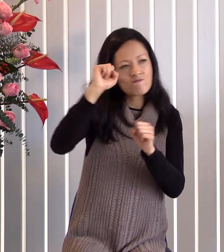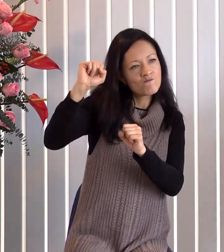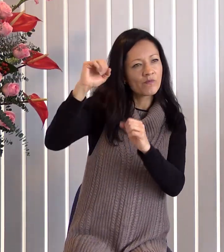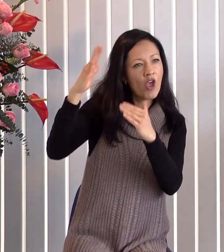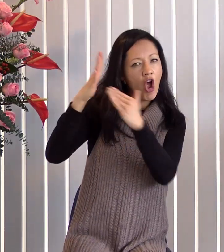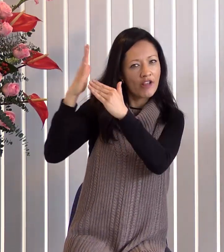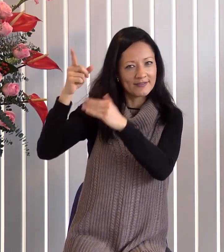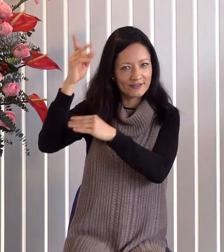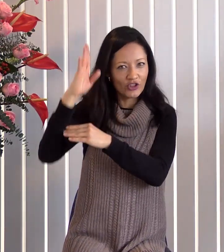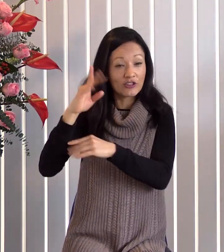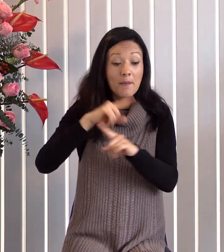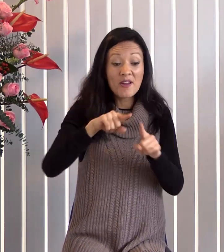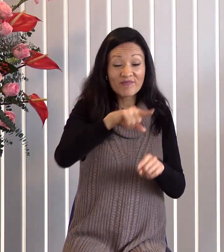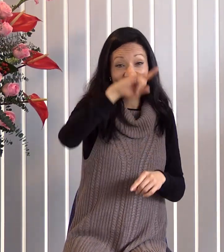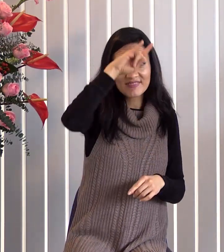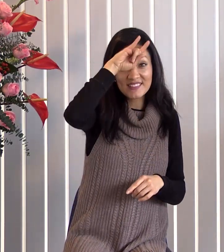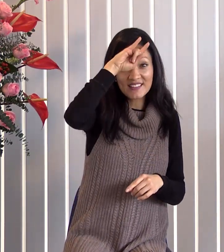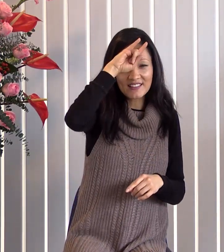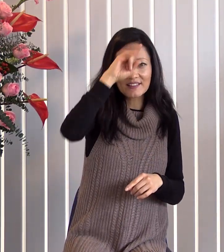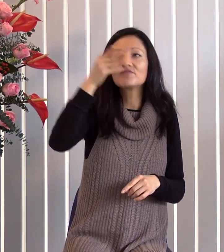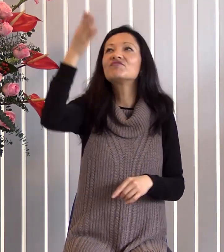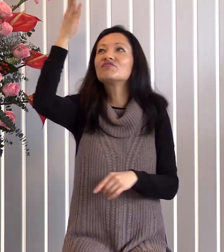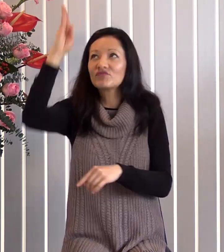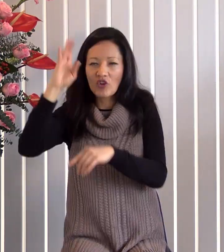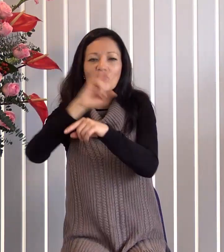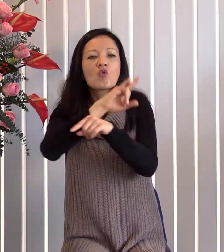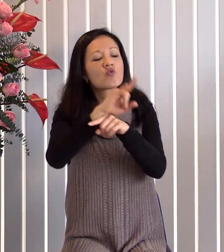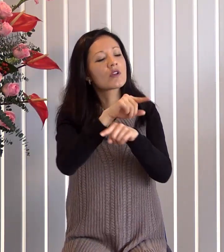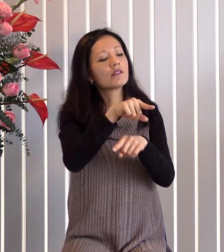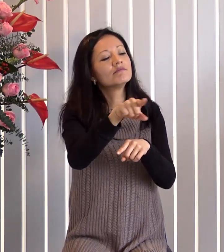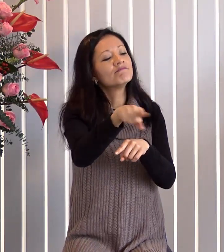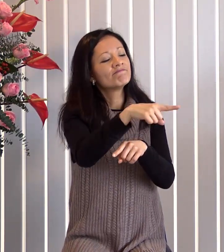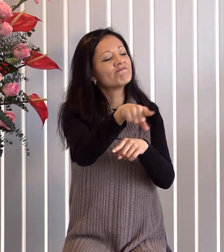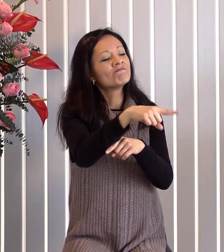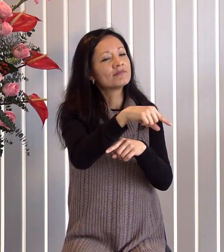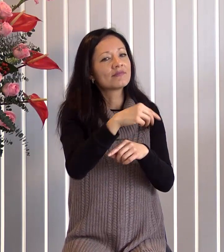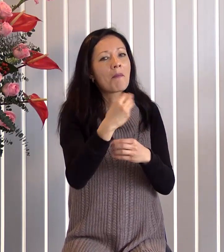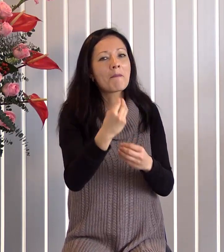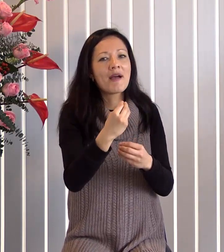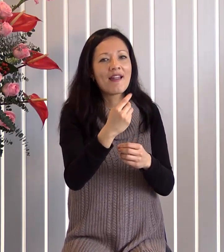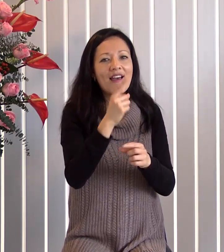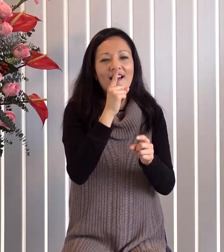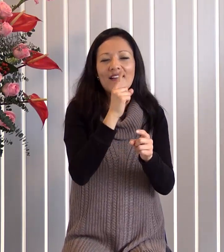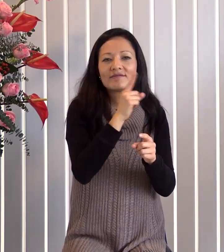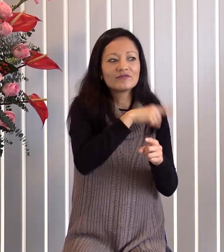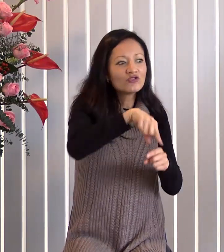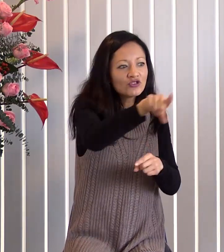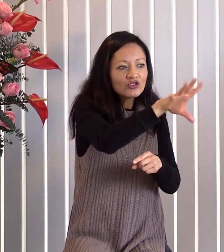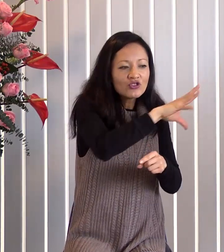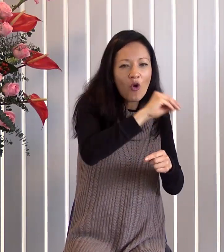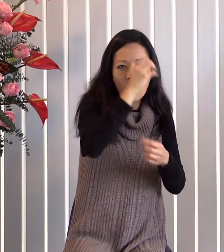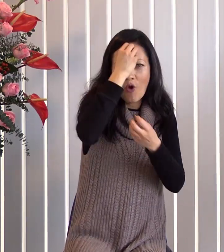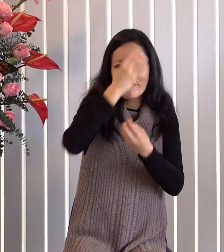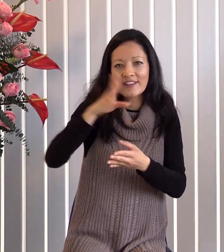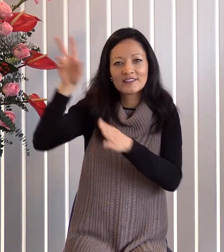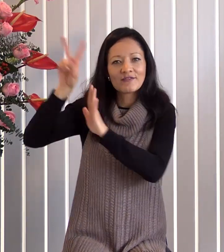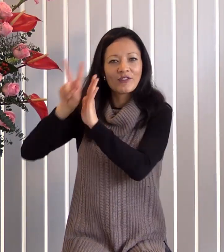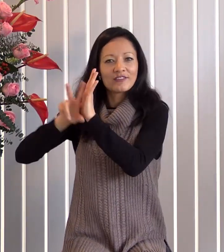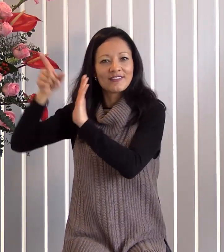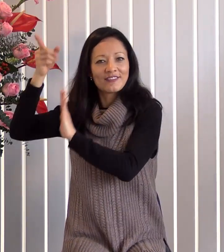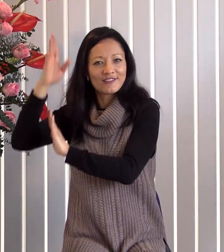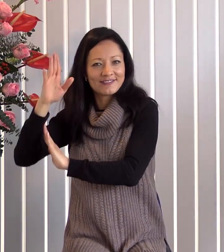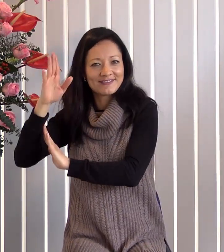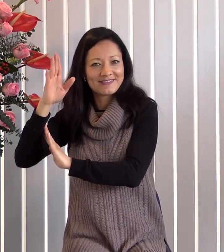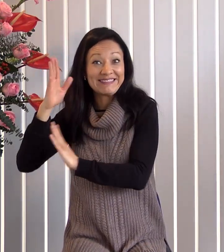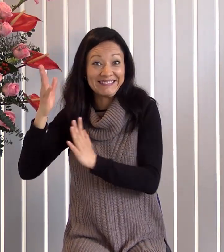sépanlo, Satanás es un instrumento para el cumplimiento de la voluntad de Dios.